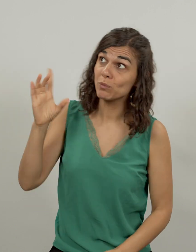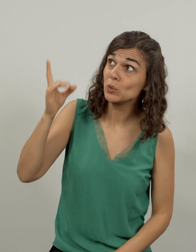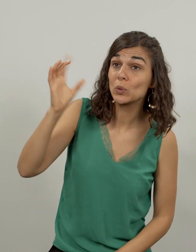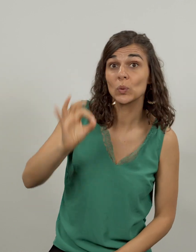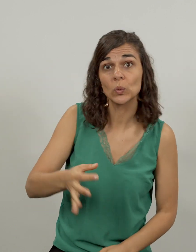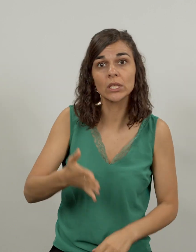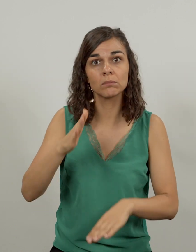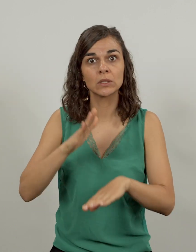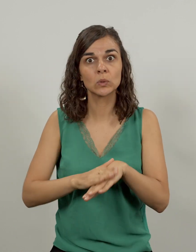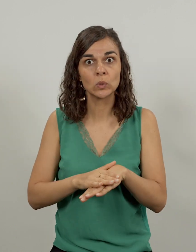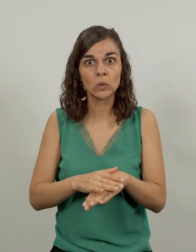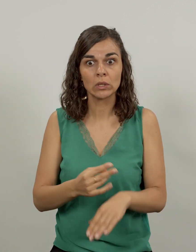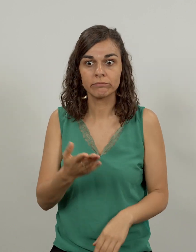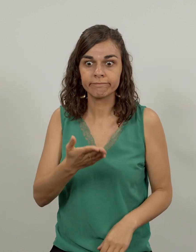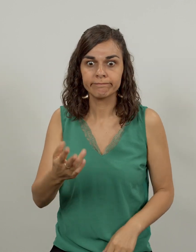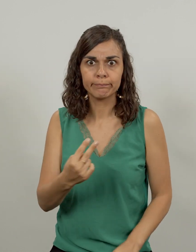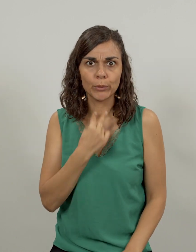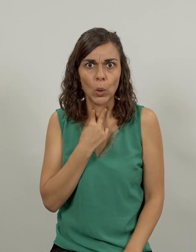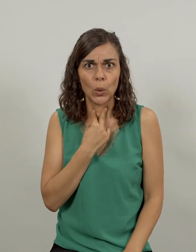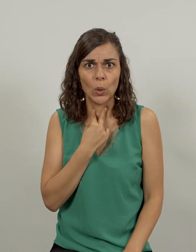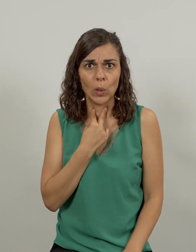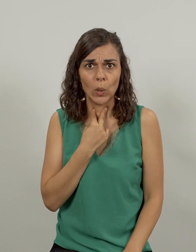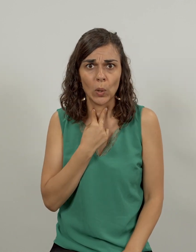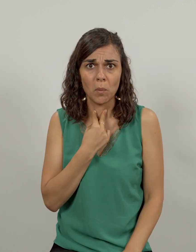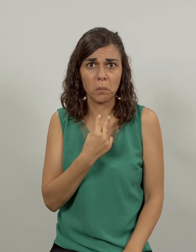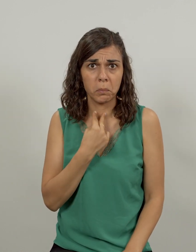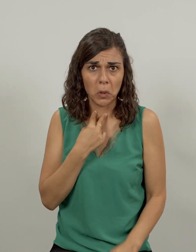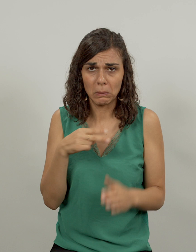sont, certains depuis des années, bloqués